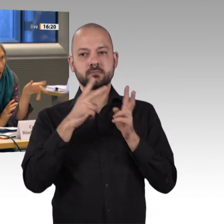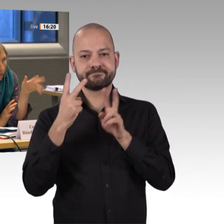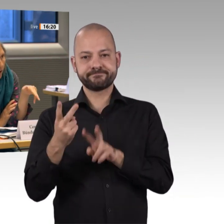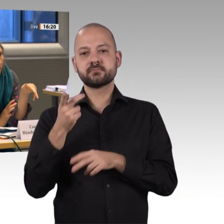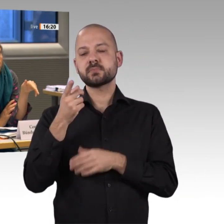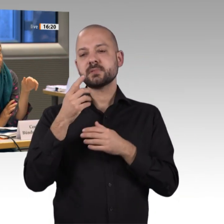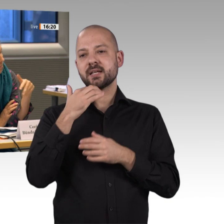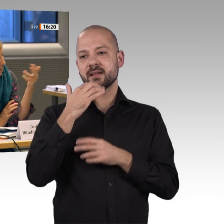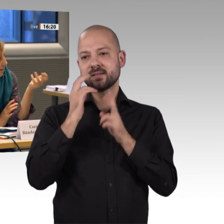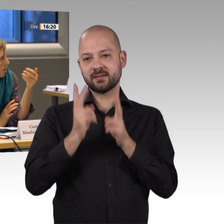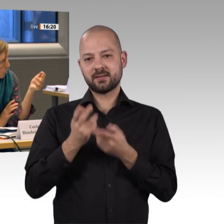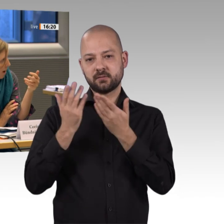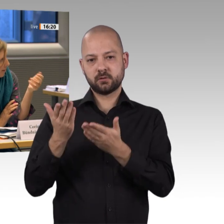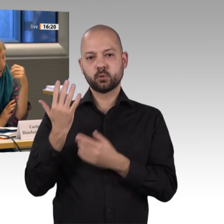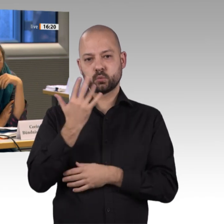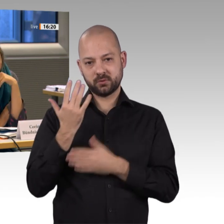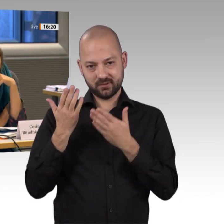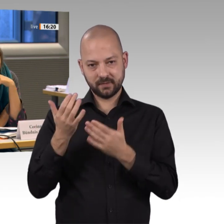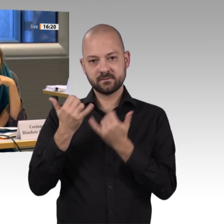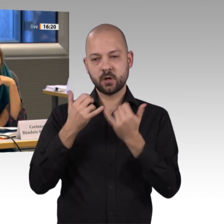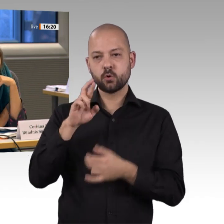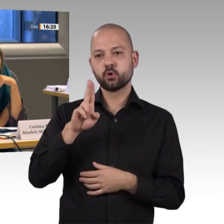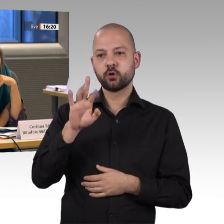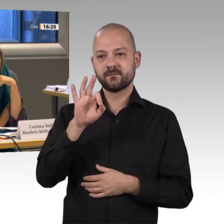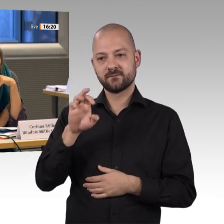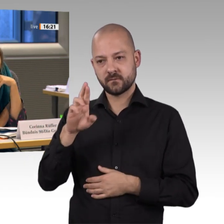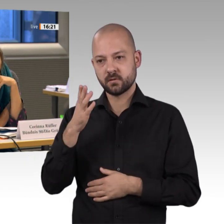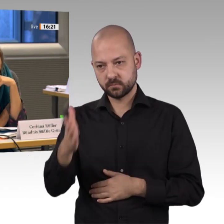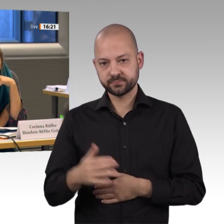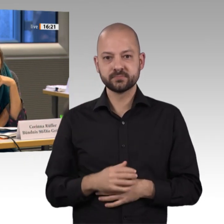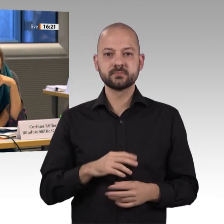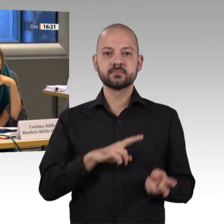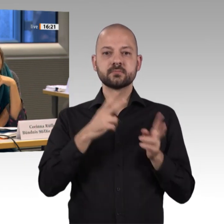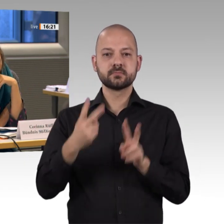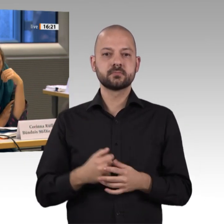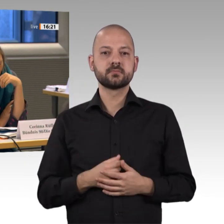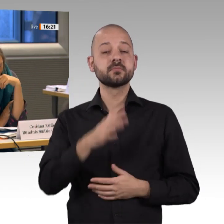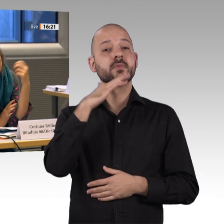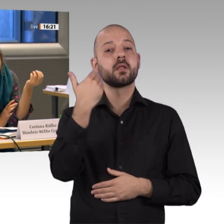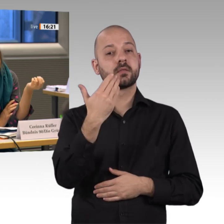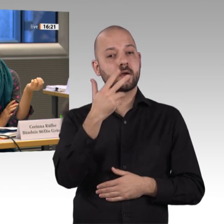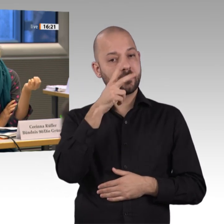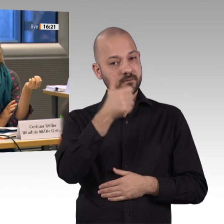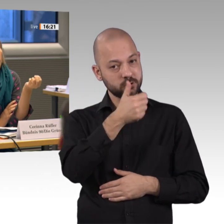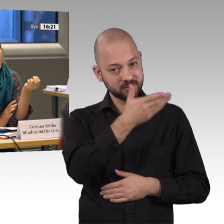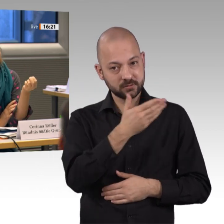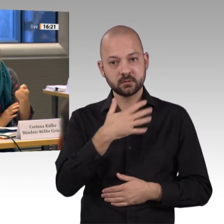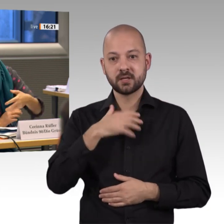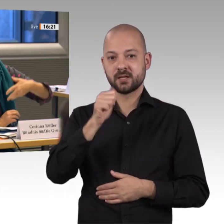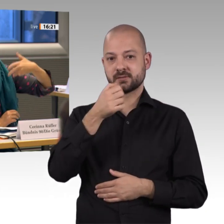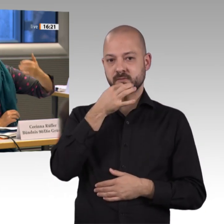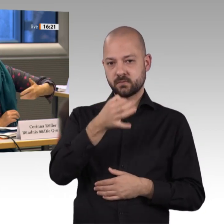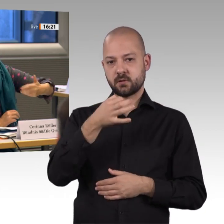hatten am Anfang das Thema schon mal angetriggert. Das Gesetz zielt ja darauf, sich